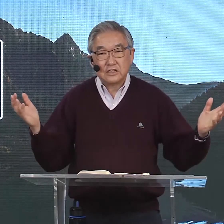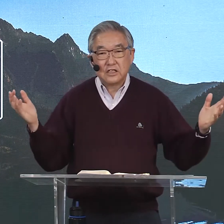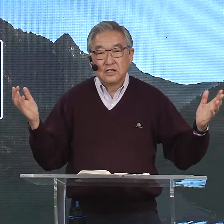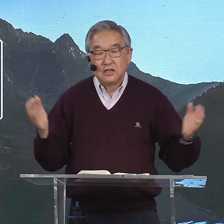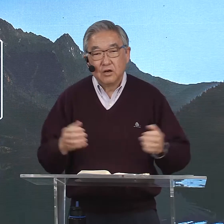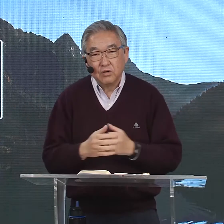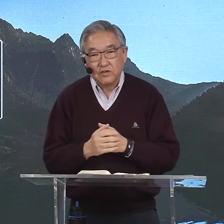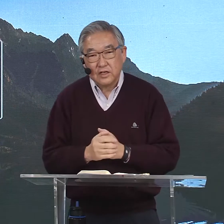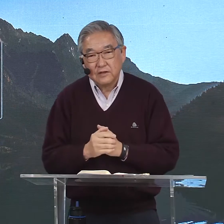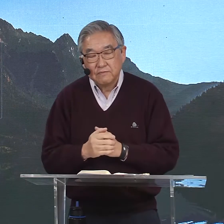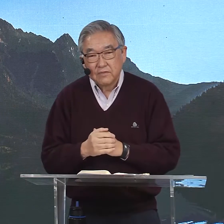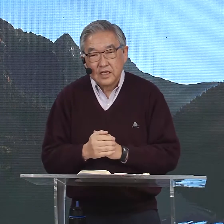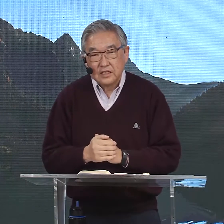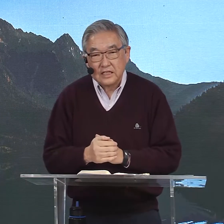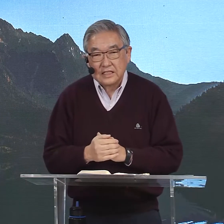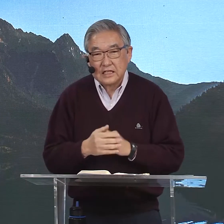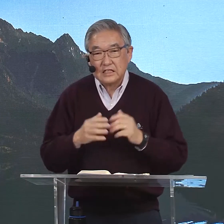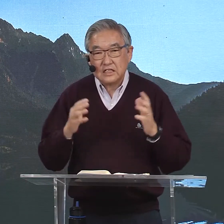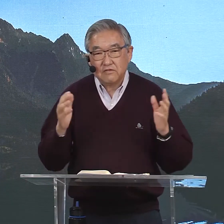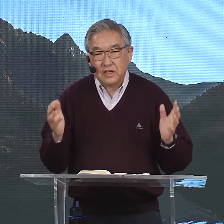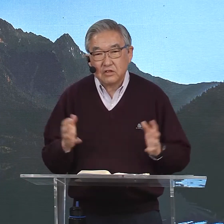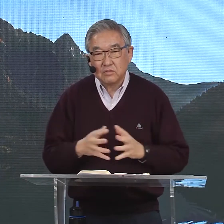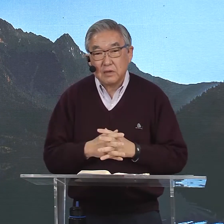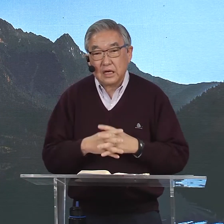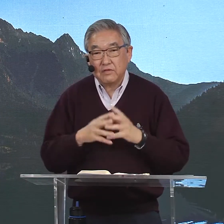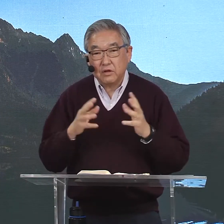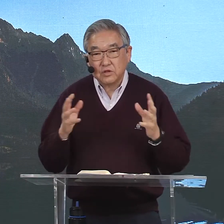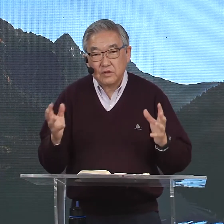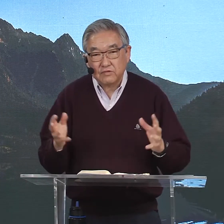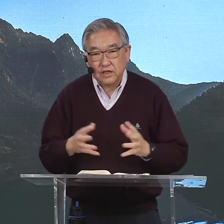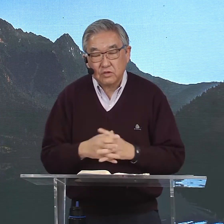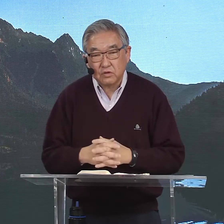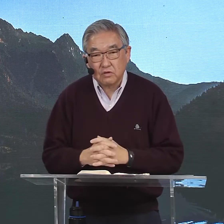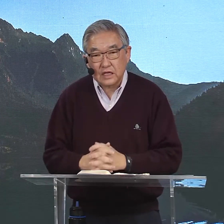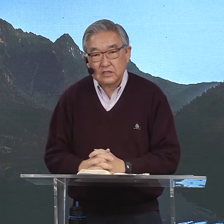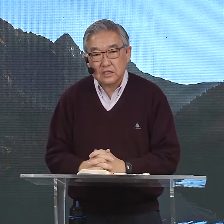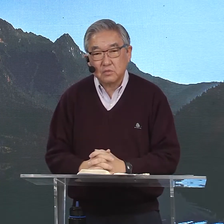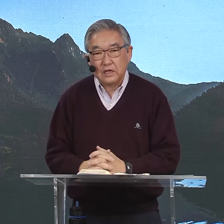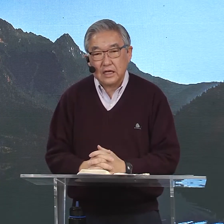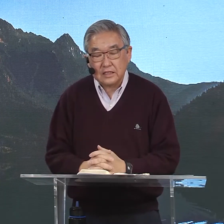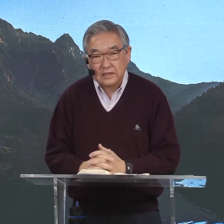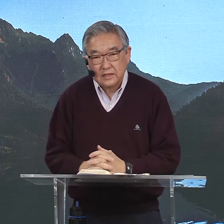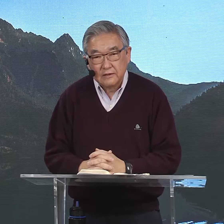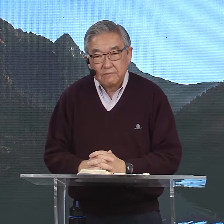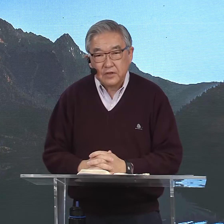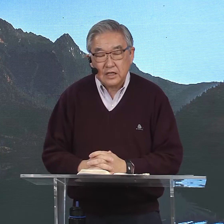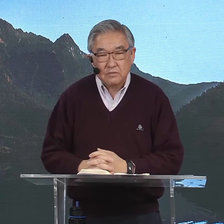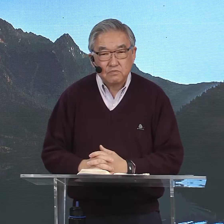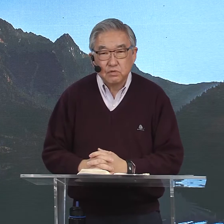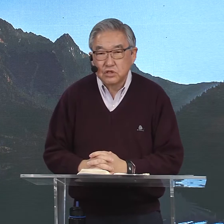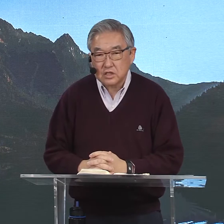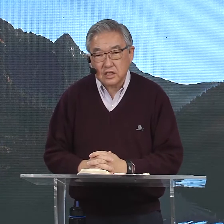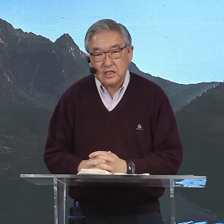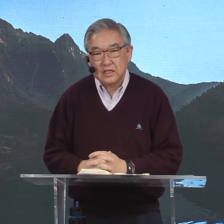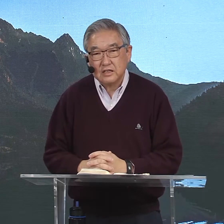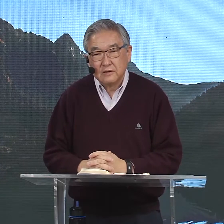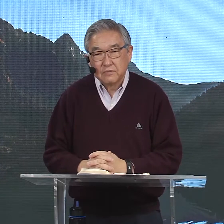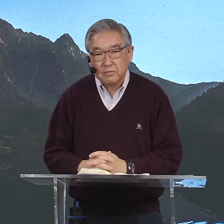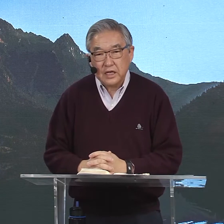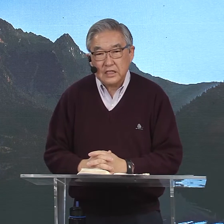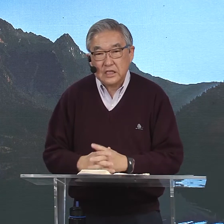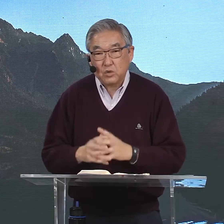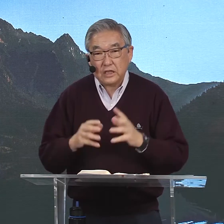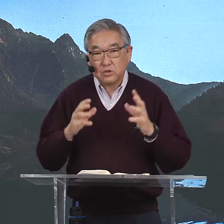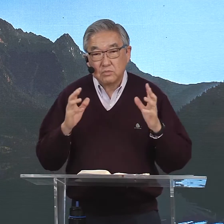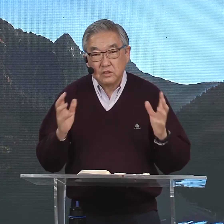hoje à tarde ouvir esse grande evento maravilhoso evento congresso das mulheres né puxa